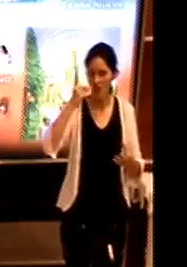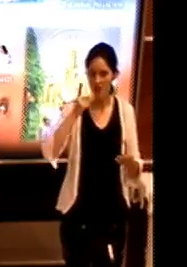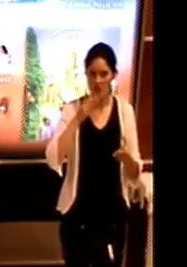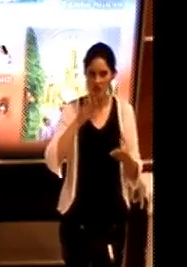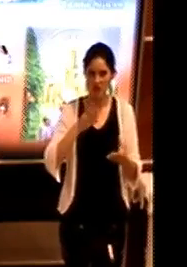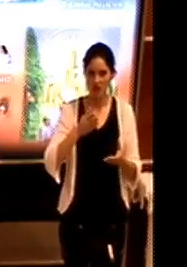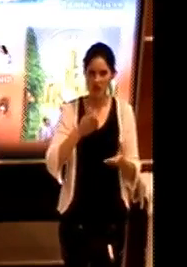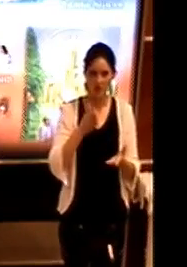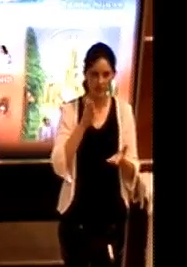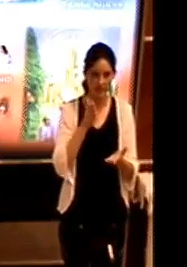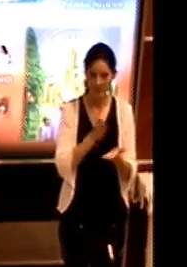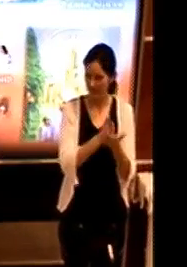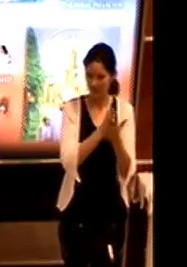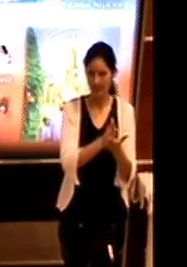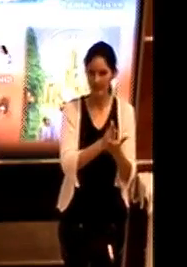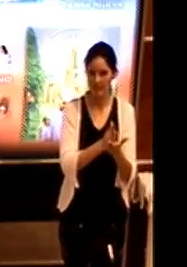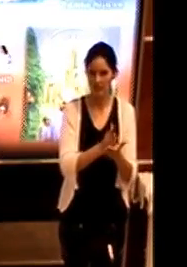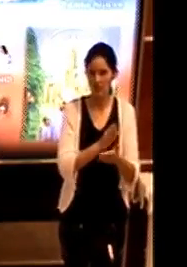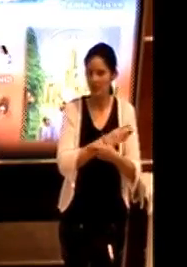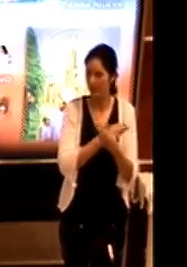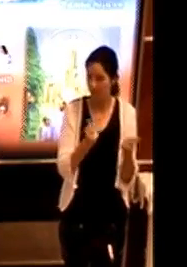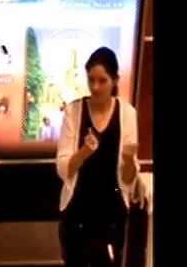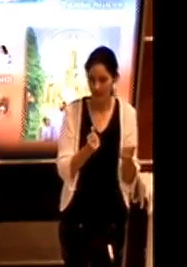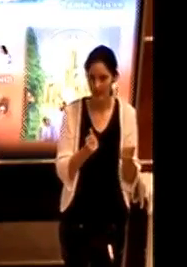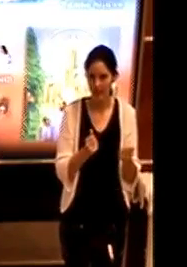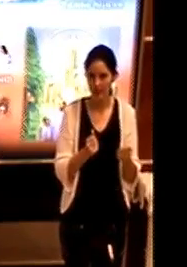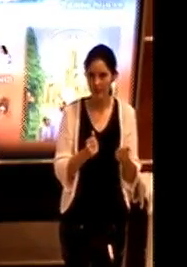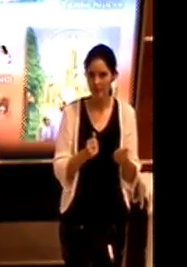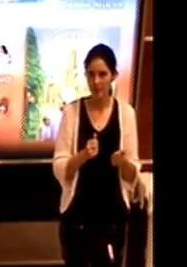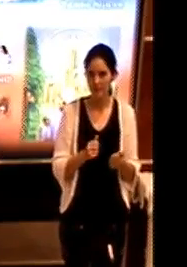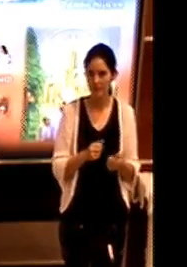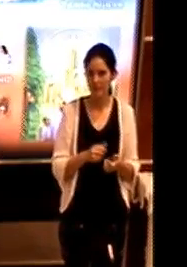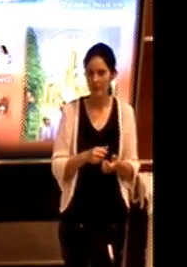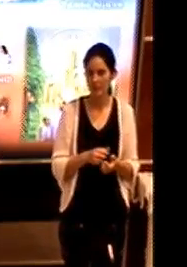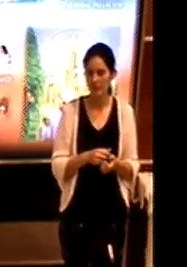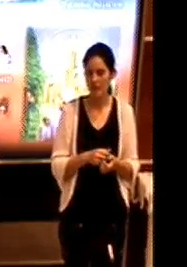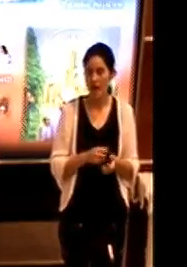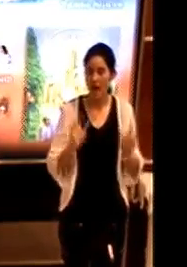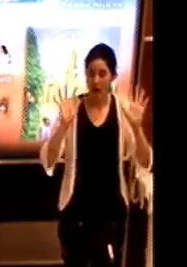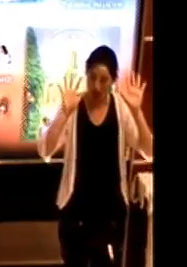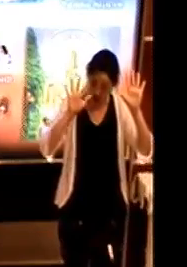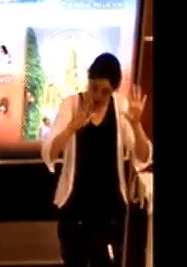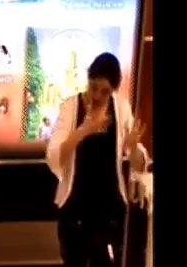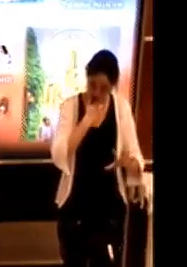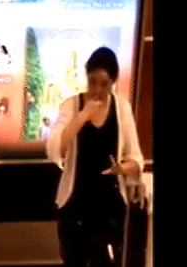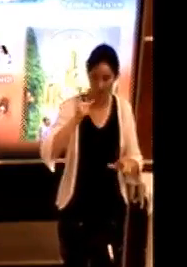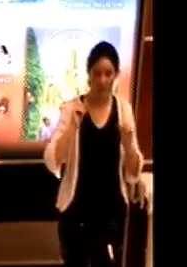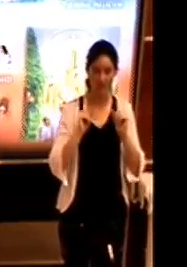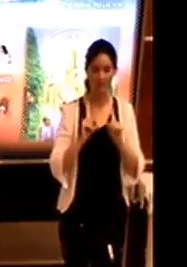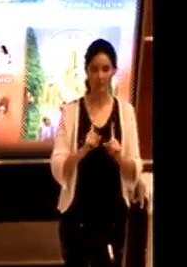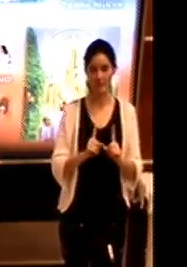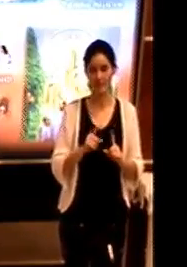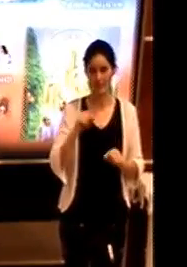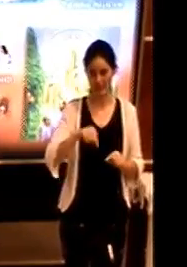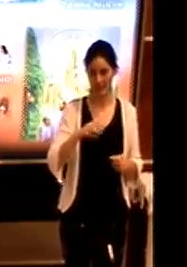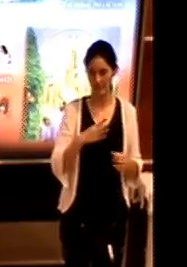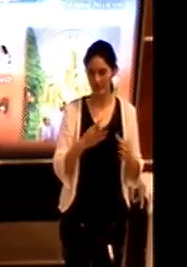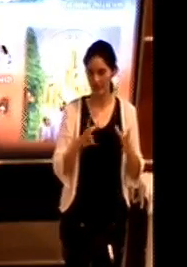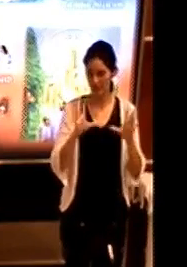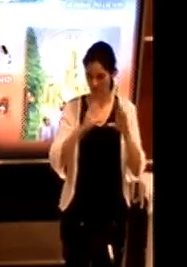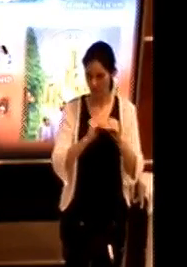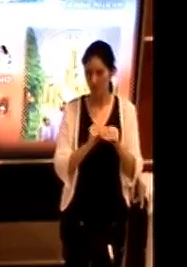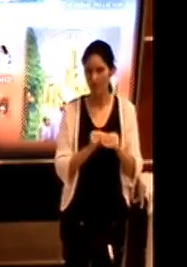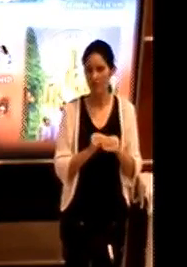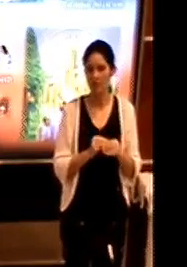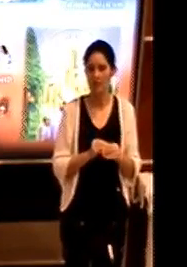hay nada que hacerle. Yo alabo al Señor también en esta noche, porque el Señor me dice, Rubén, sigue